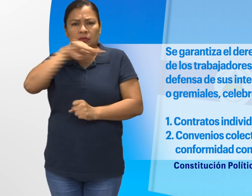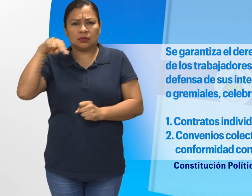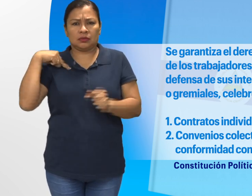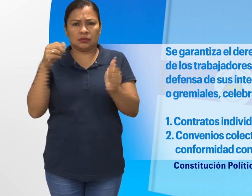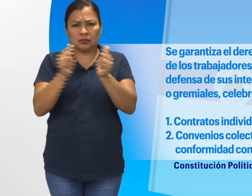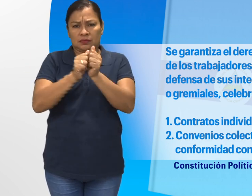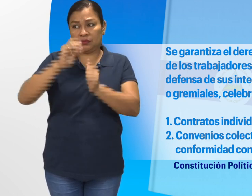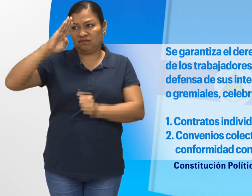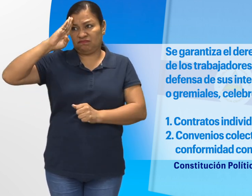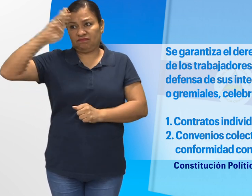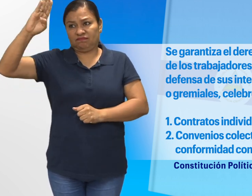con los empleadores